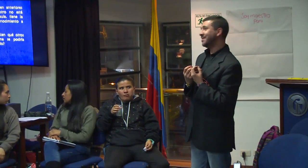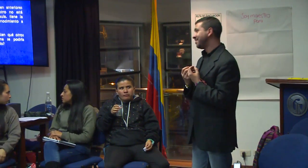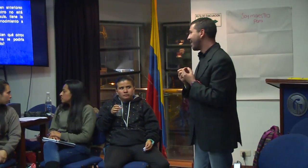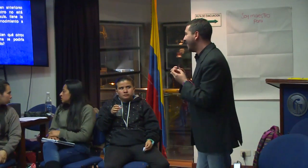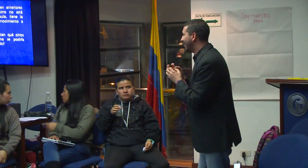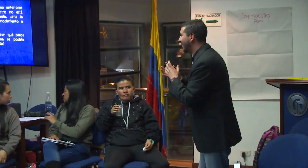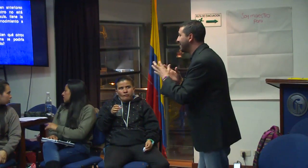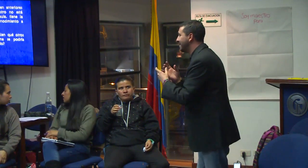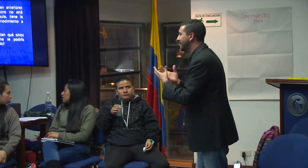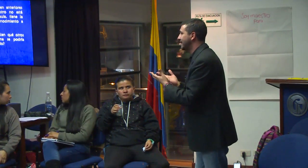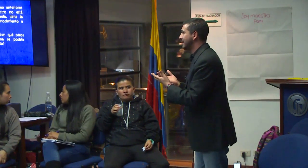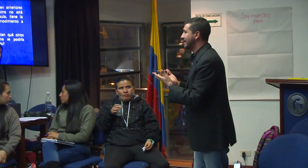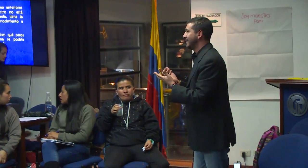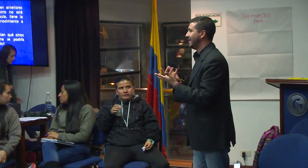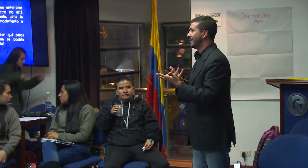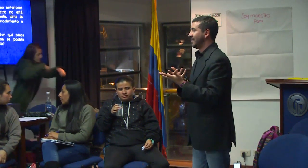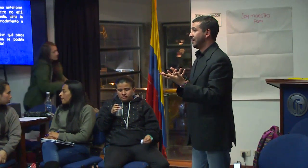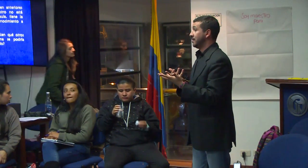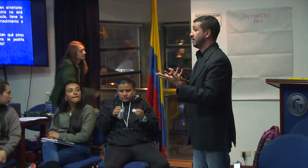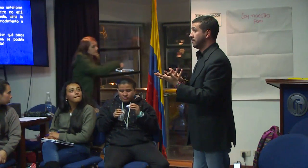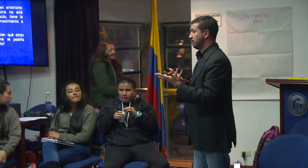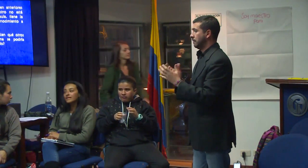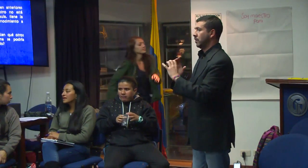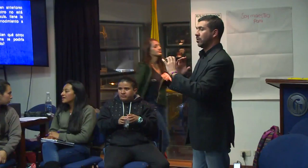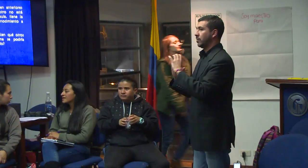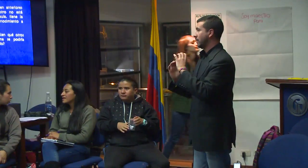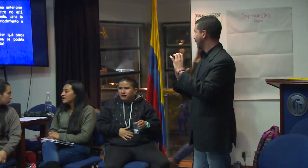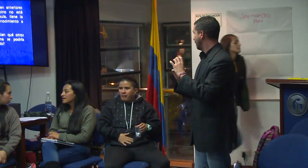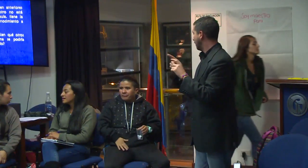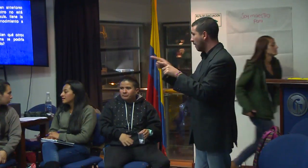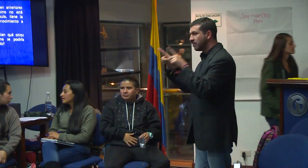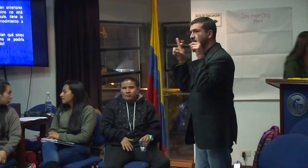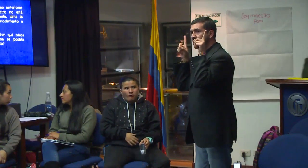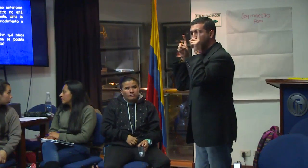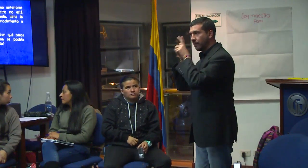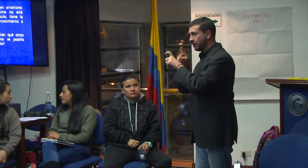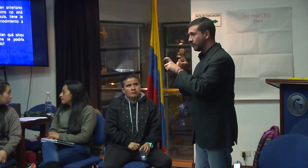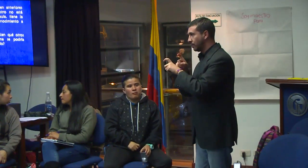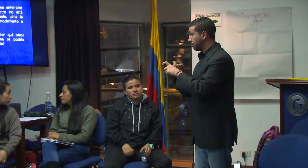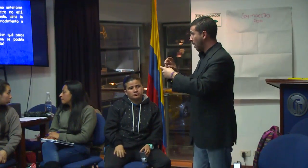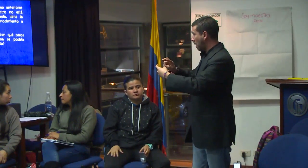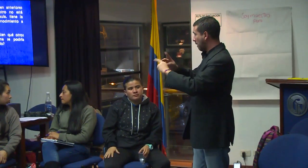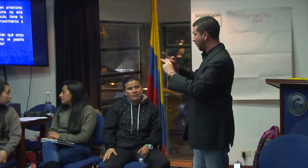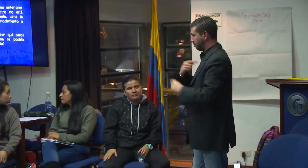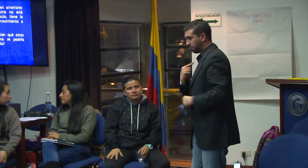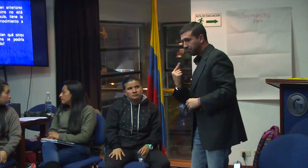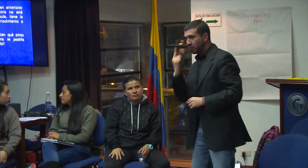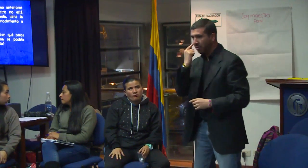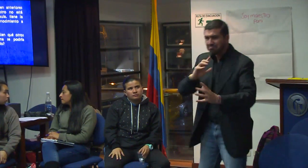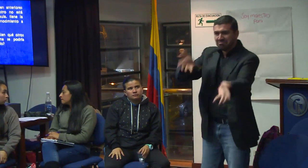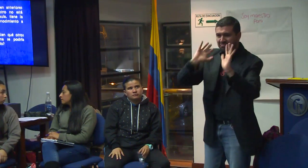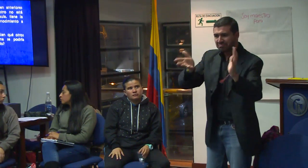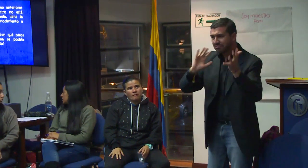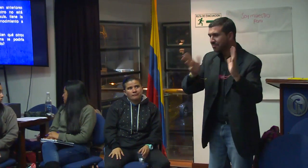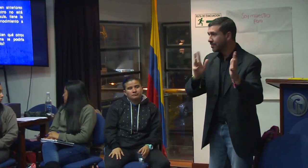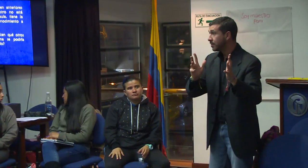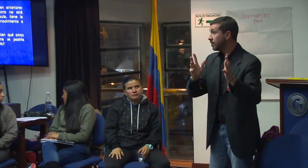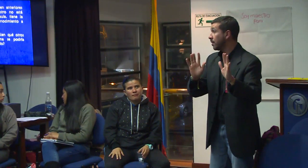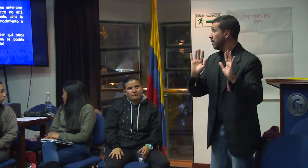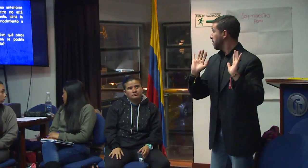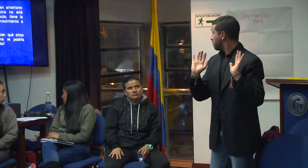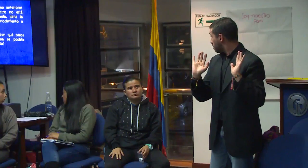dice, ¿qué hago? ¿Qué hago? ¿Sí? No hay comunicación. Eso es importante para